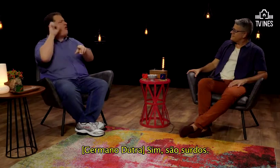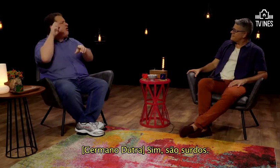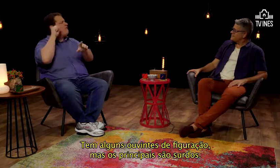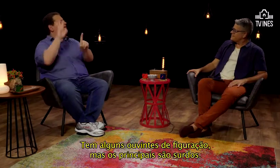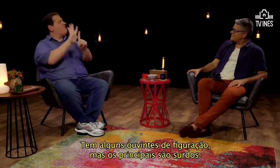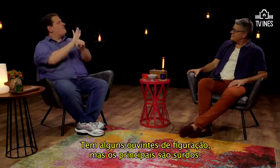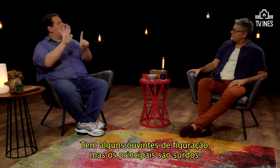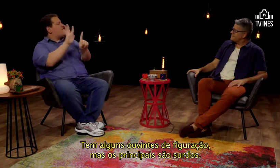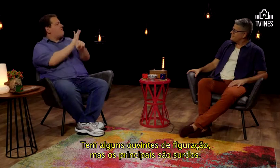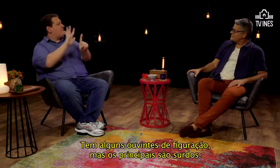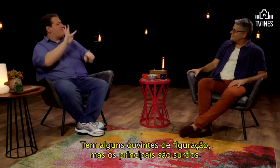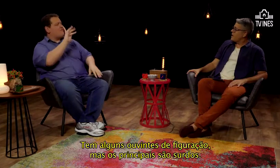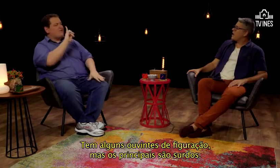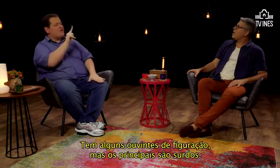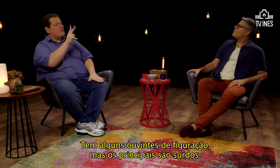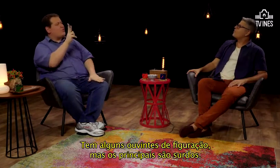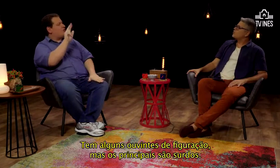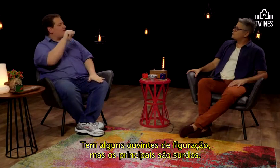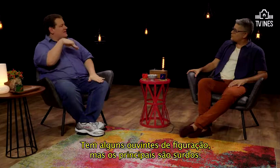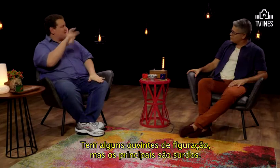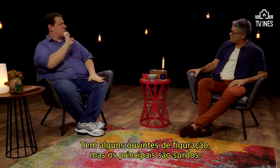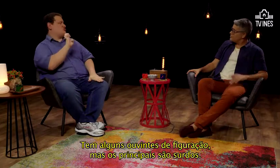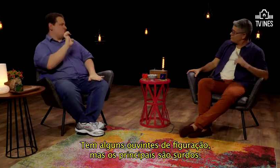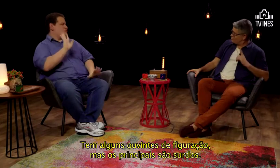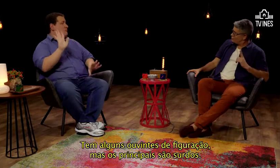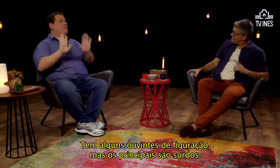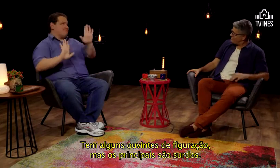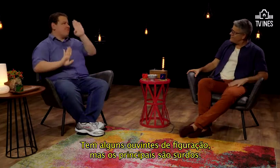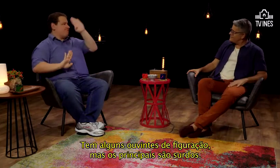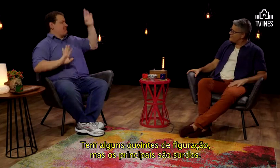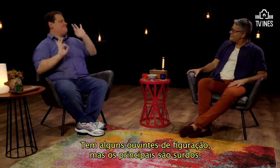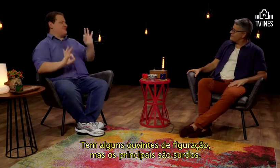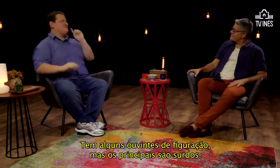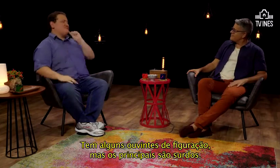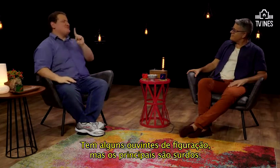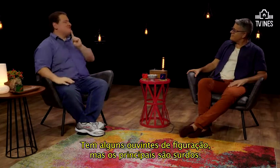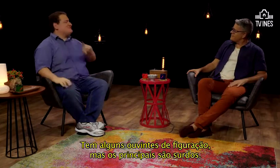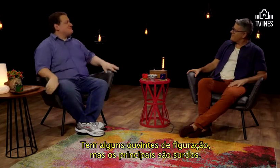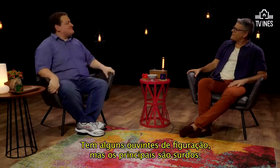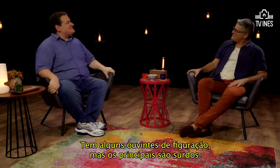Tem alguns ouvintes de figuração, mas os principais são surdos.